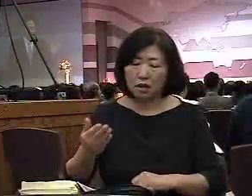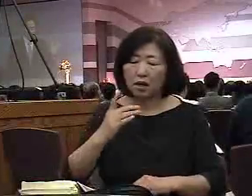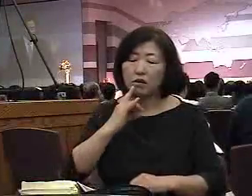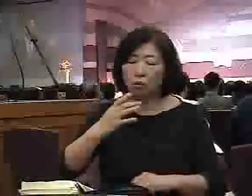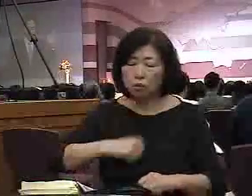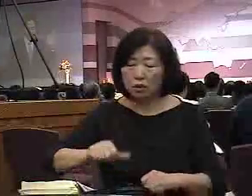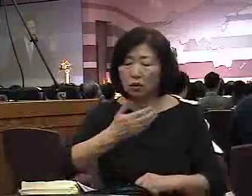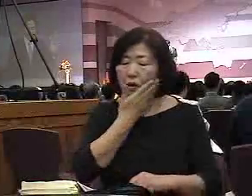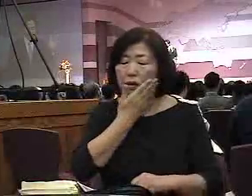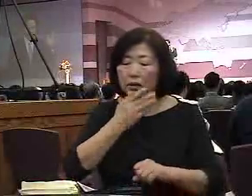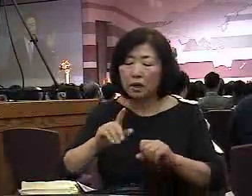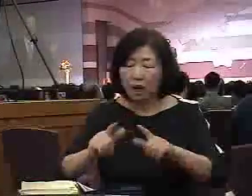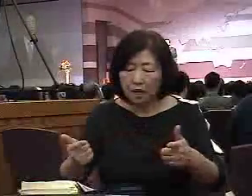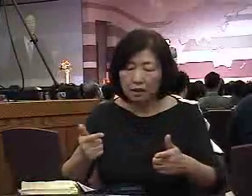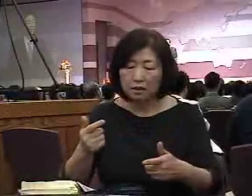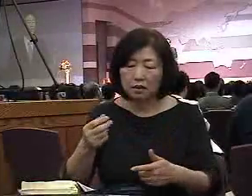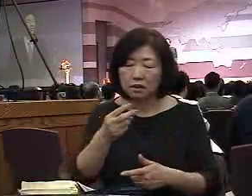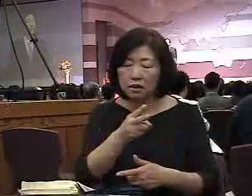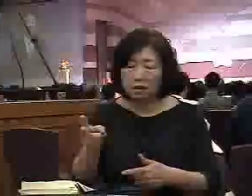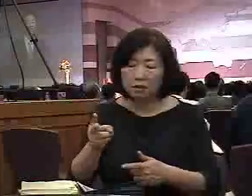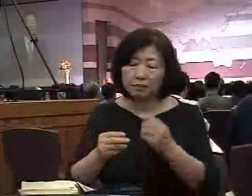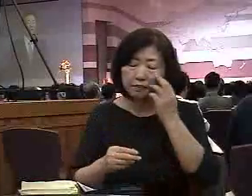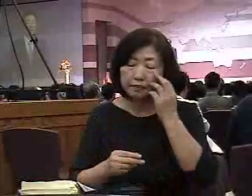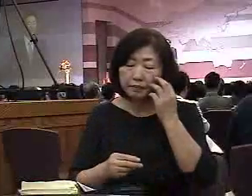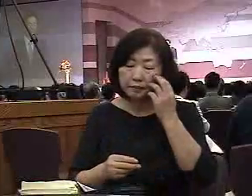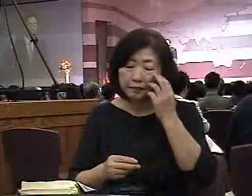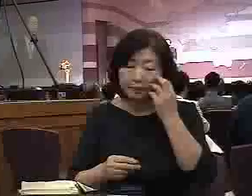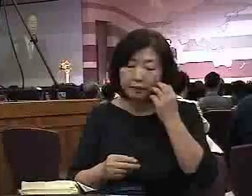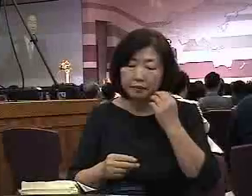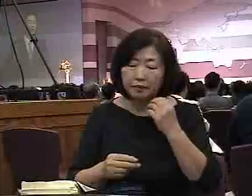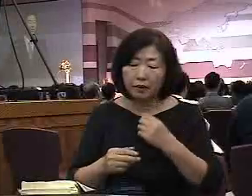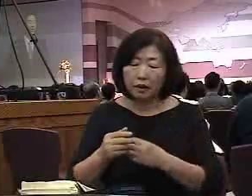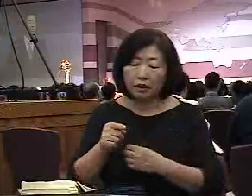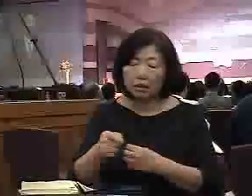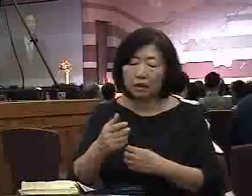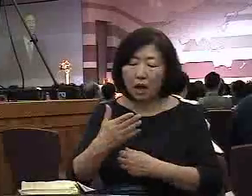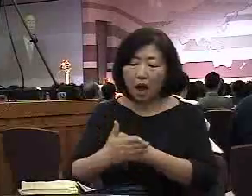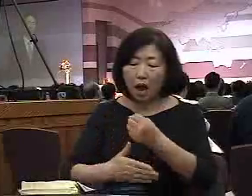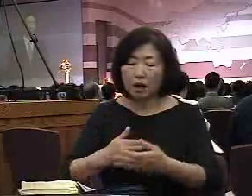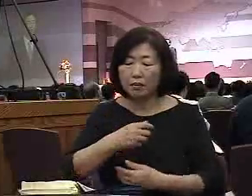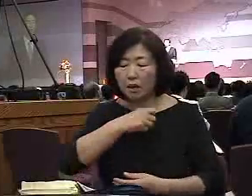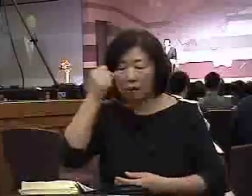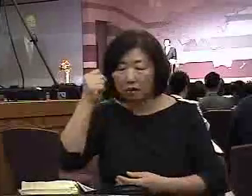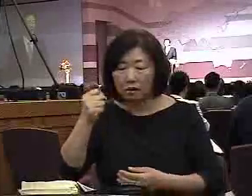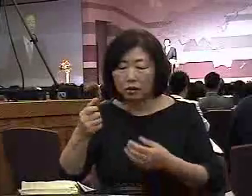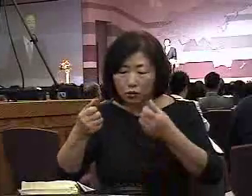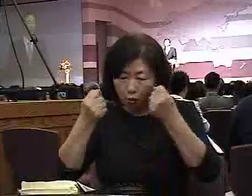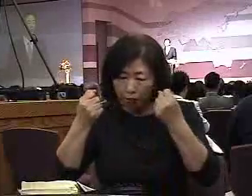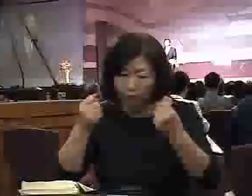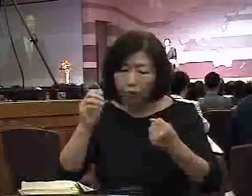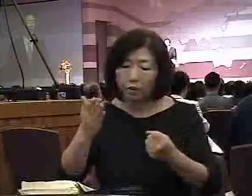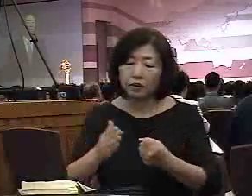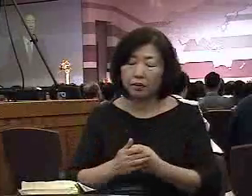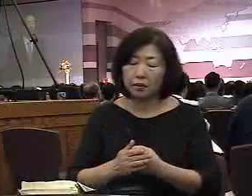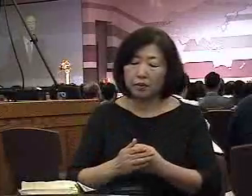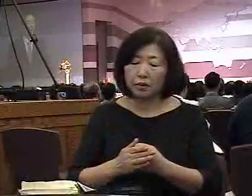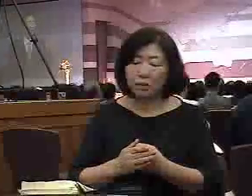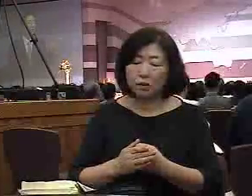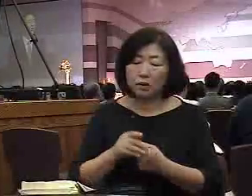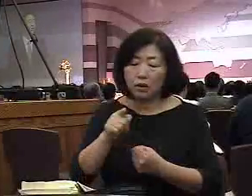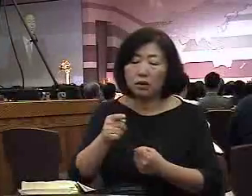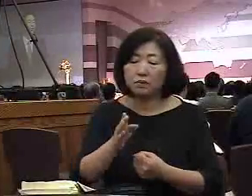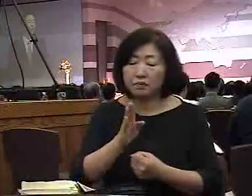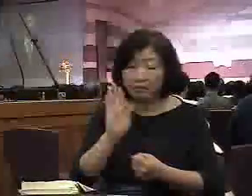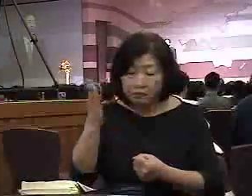독자도 아끼지 아니하였은즉. 이것이 하나님의 합격 도장입니다. 너 이제 졸업해도 돼. 이제